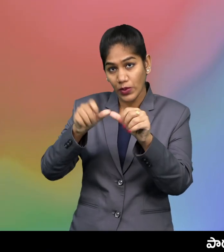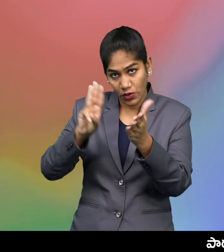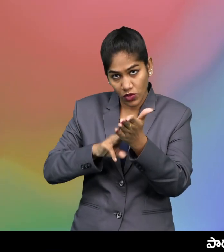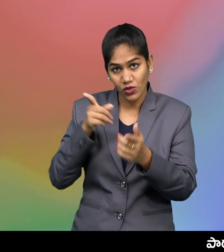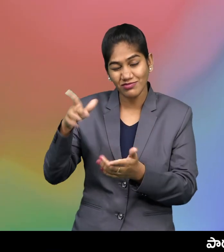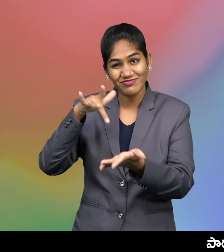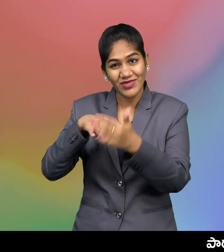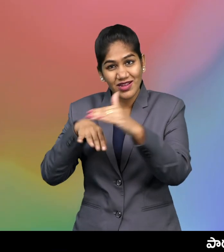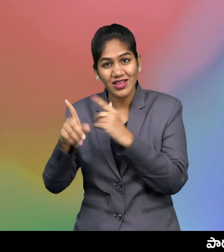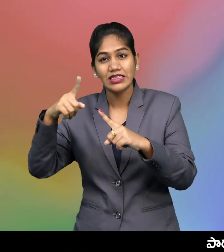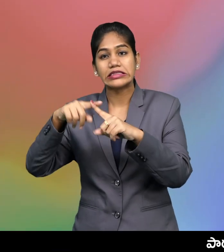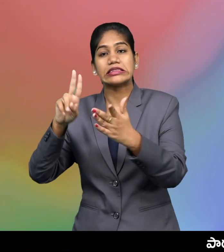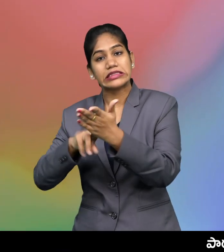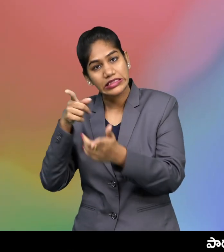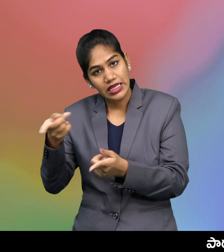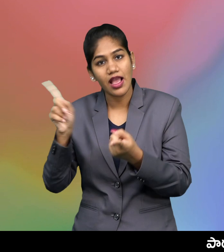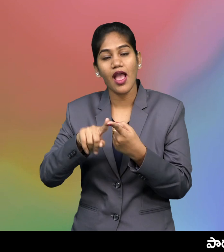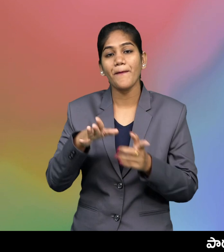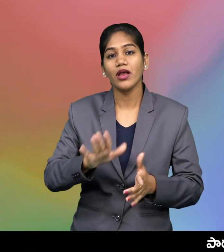పాఠశాల భద్రతపై చర్చలకు కారణమైంది.